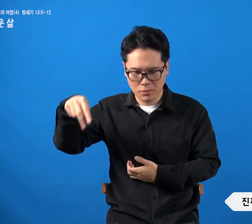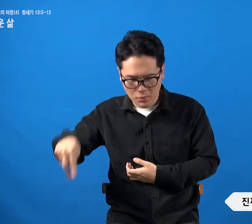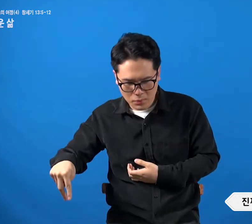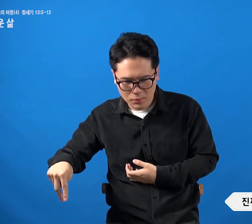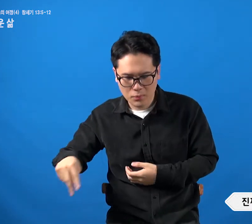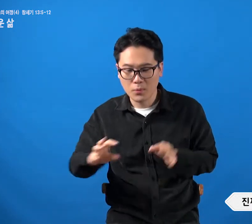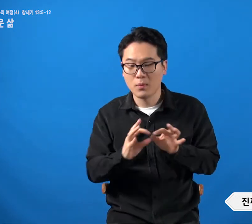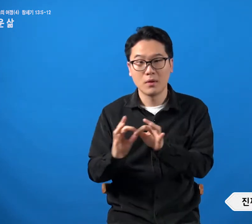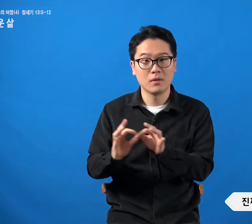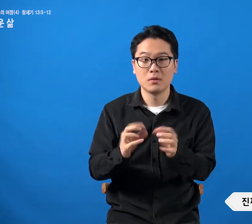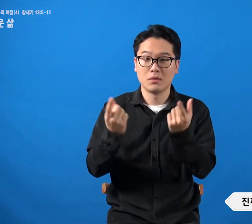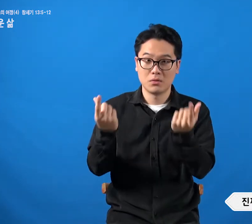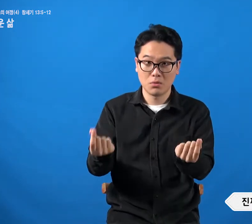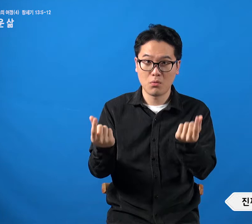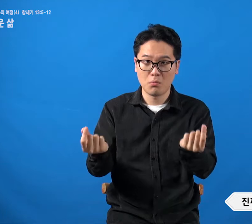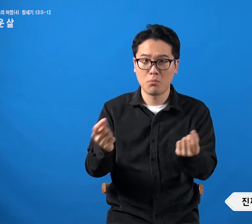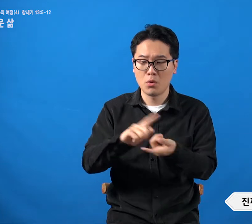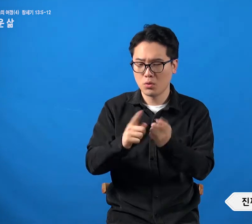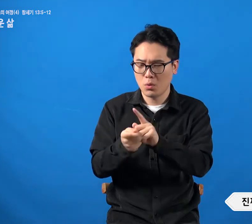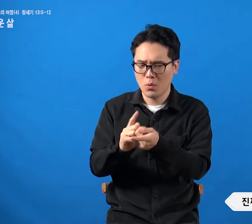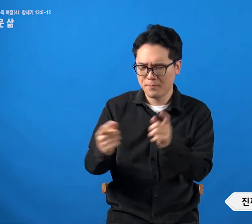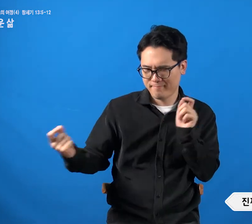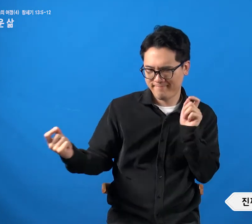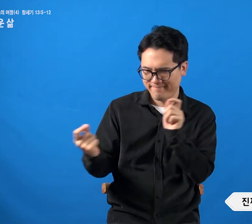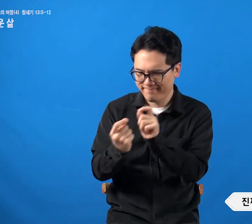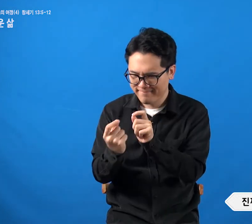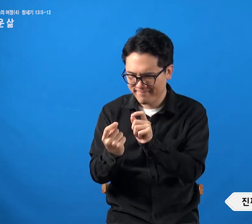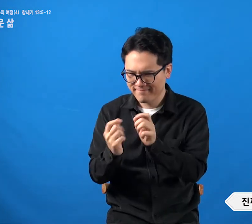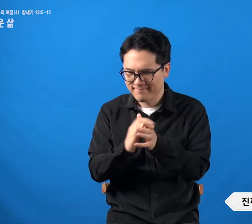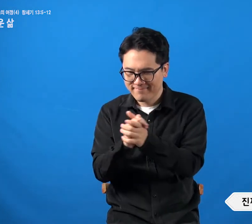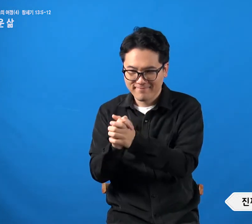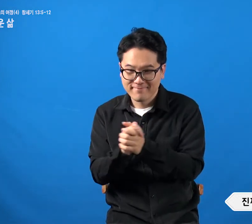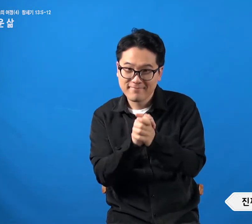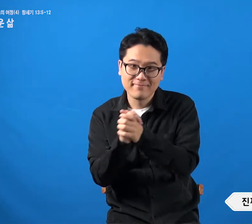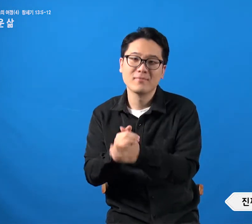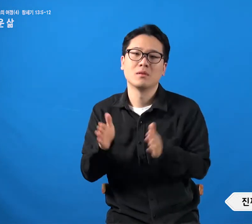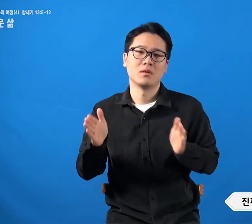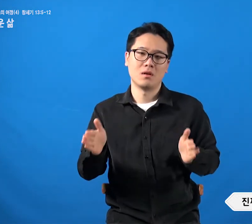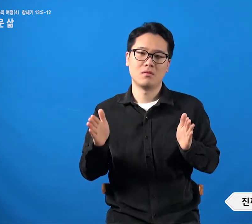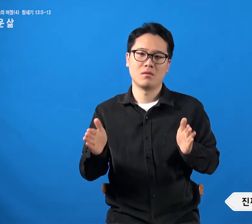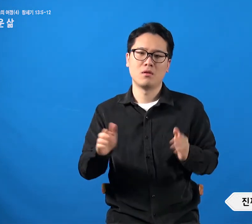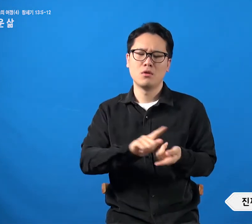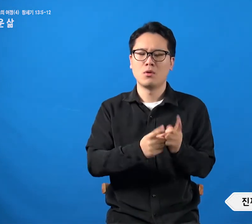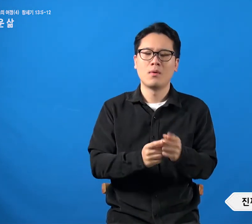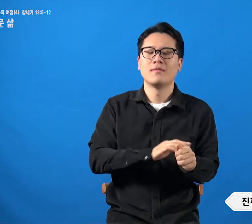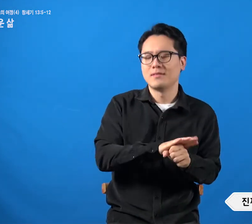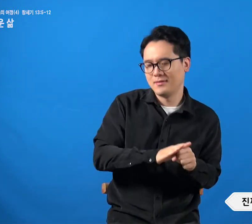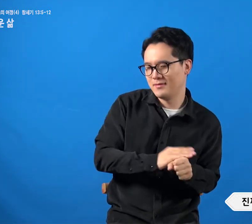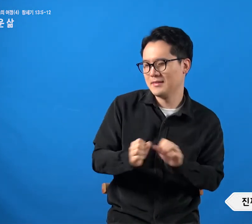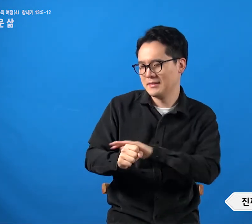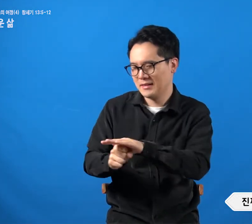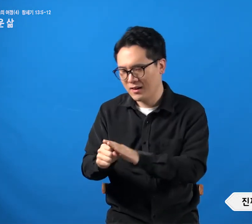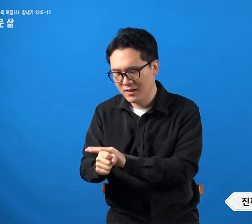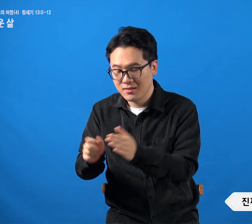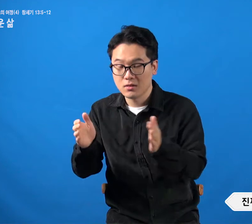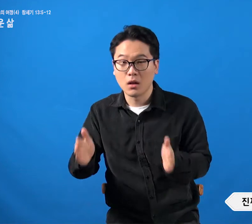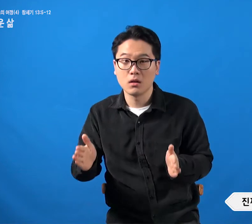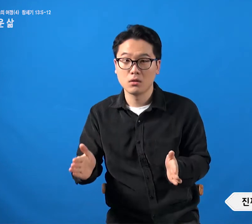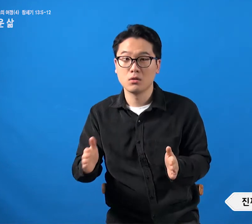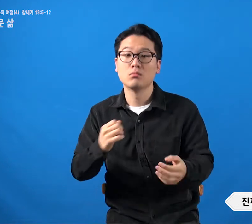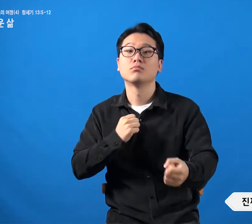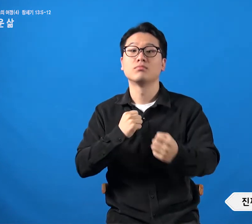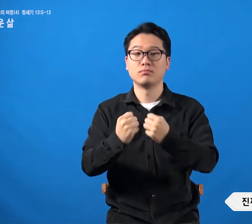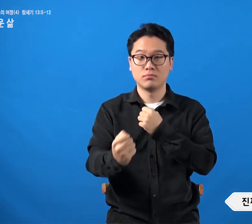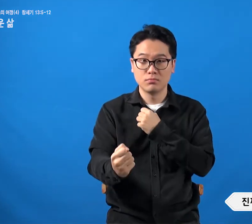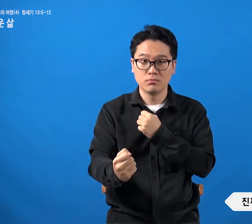서로 잘 모르는 사람들이 아닙니다. 가까이 있는 사람들입니다. 사랑한다는 사람들입니다. 그럼에도